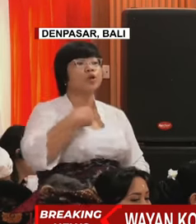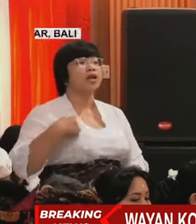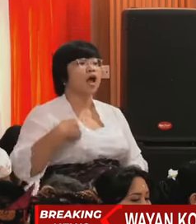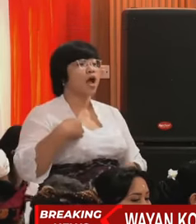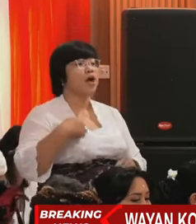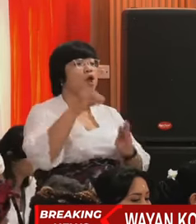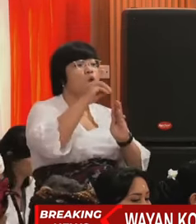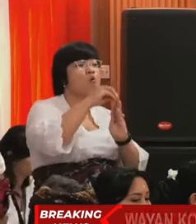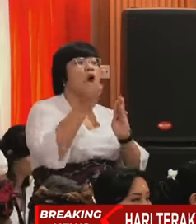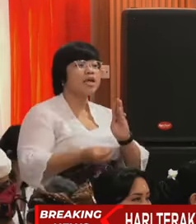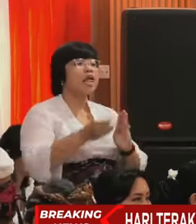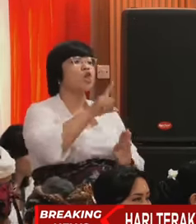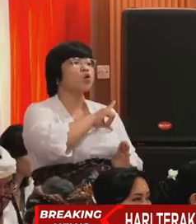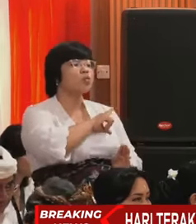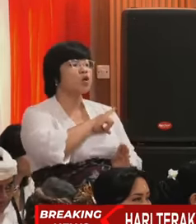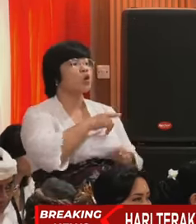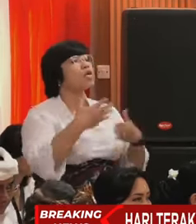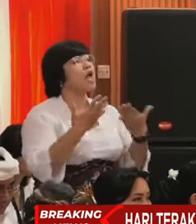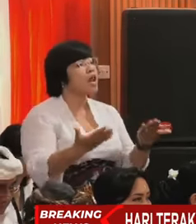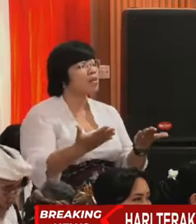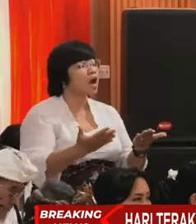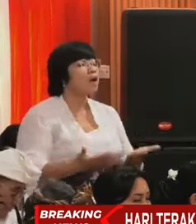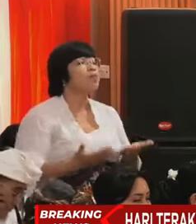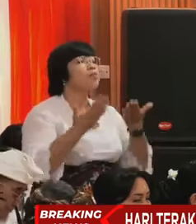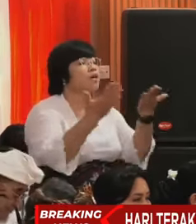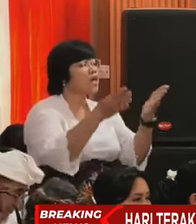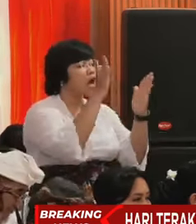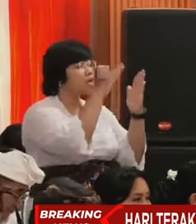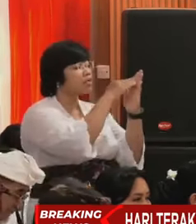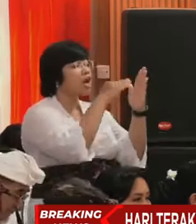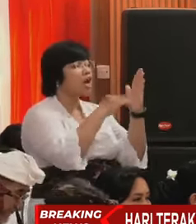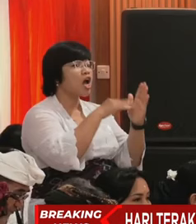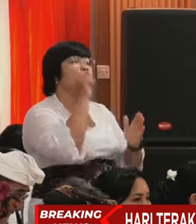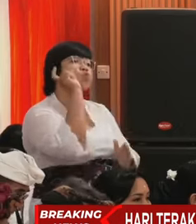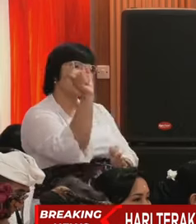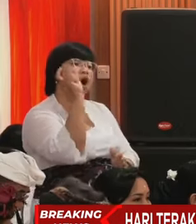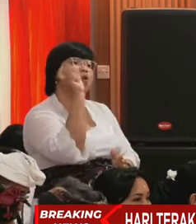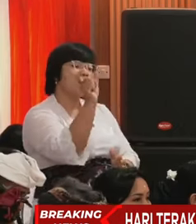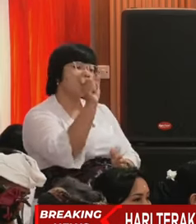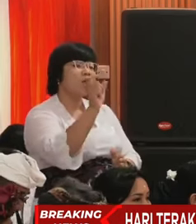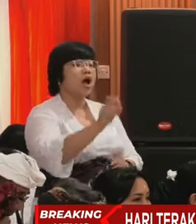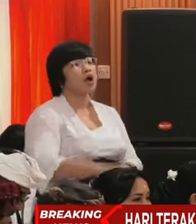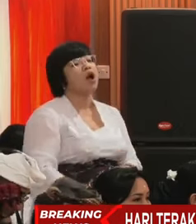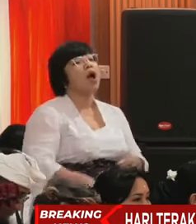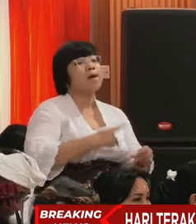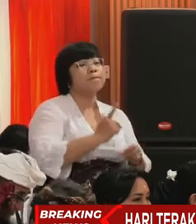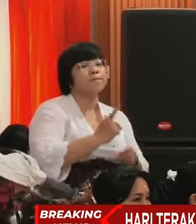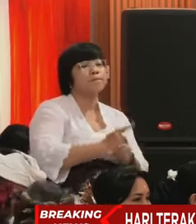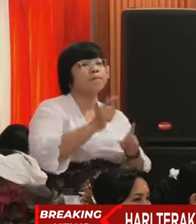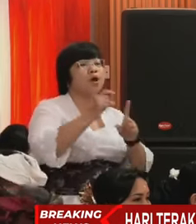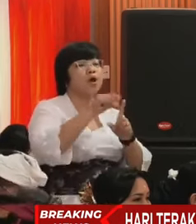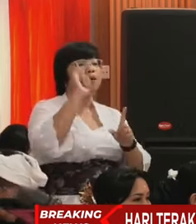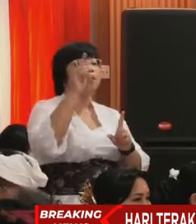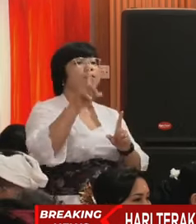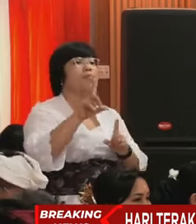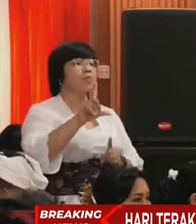pernah mendengar ada isu yang sangat besar ya yang kemudian bisa menurunkan tingkat penerimaan publik di Bali terhadap eh iw